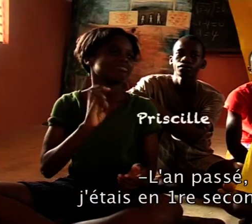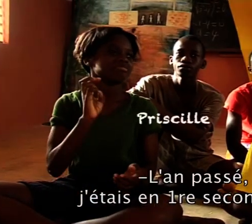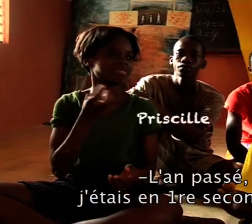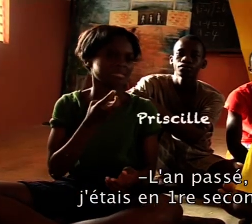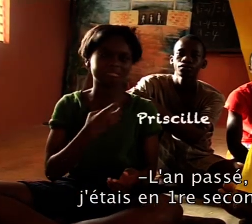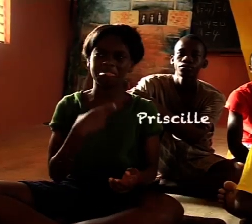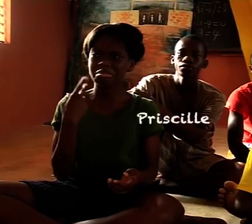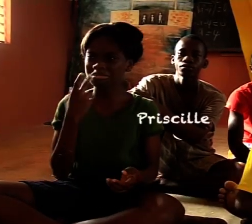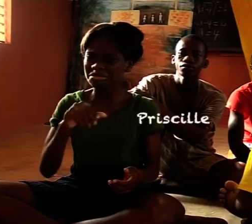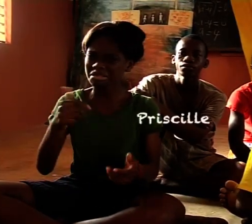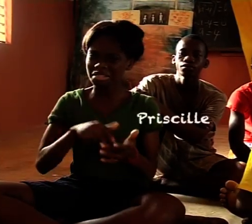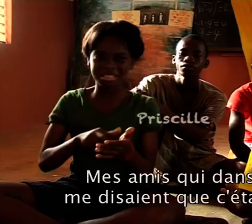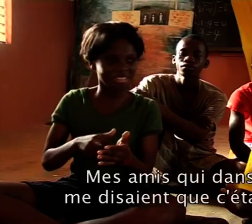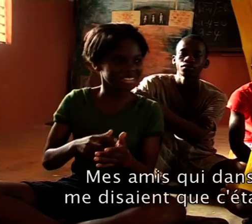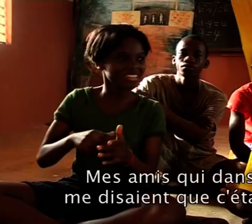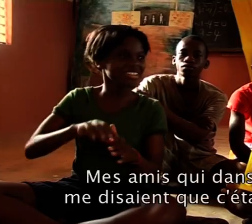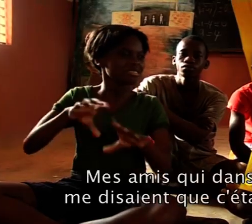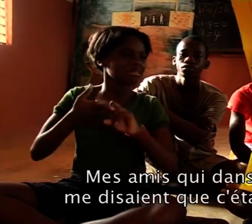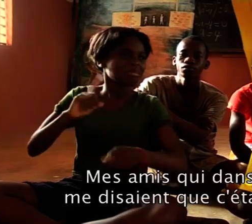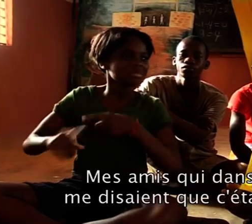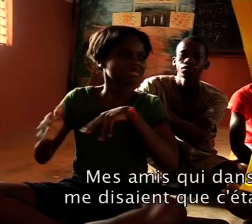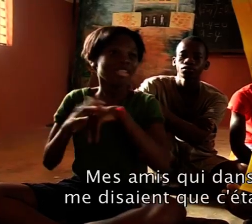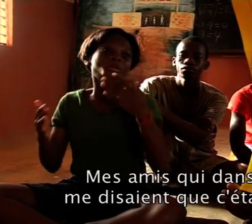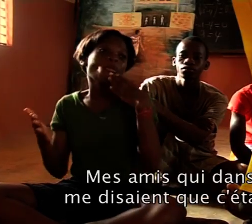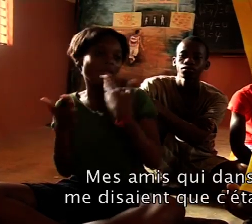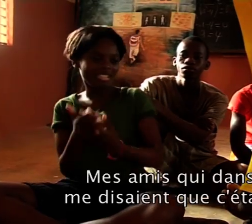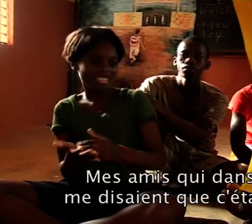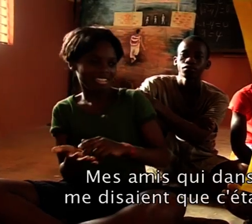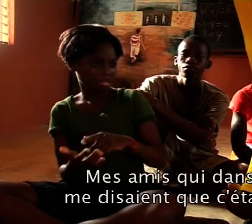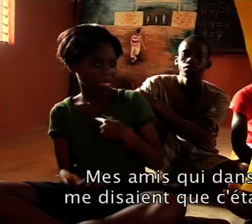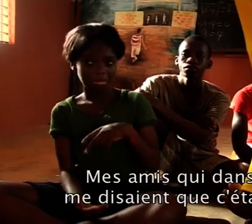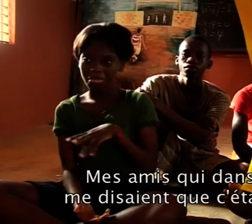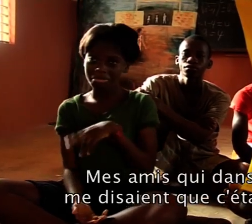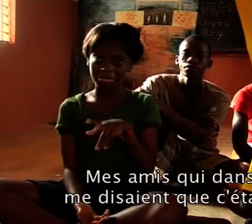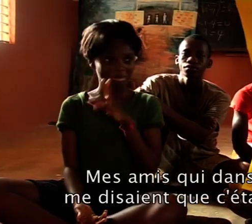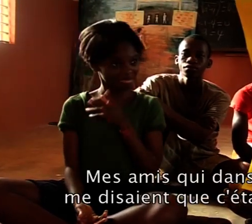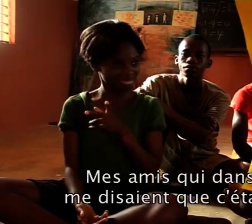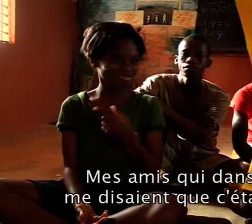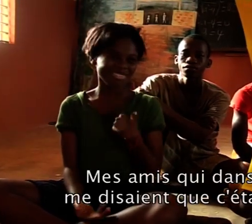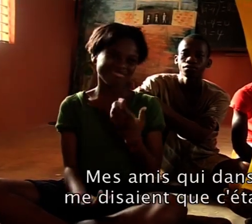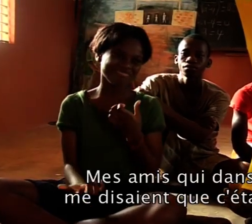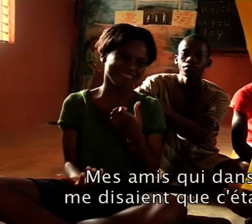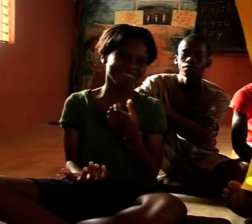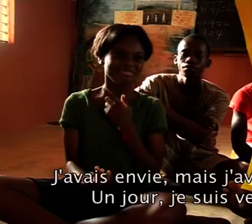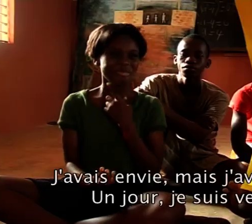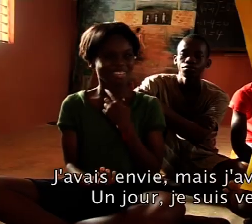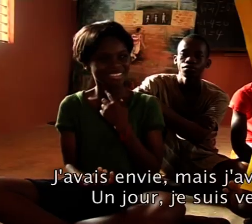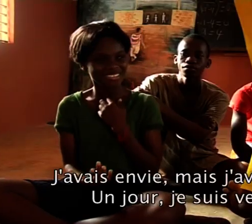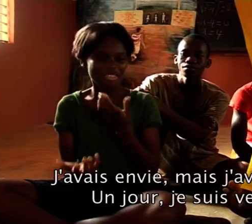j'étais en 6e et je voyais les autres danser. Mes amis rentraient, mes amis disaient que c'était bien. Moi, je